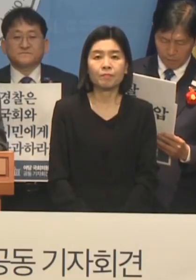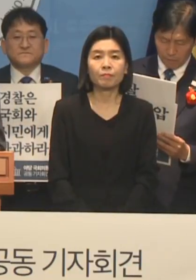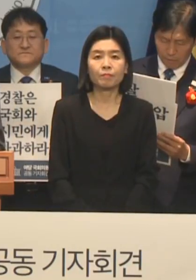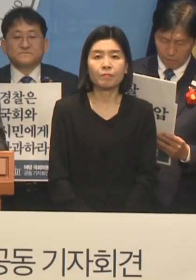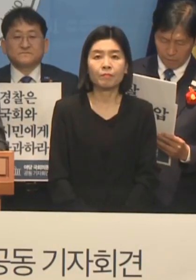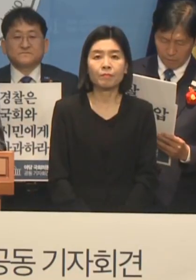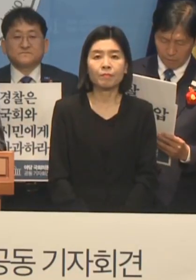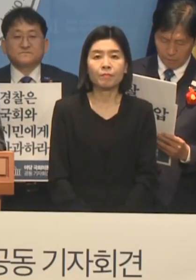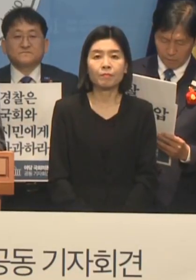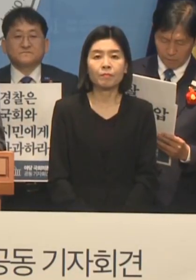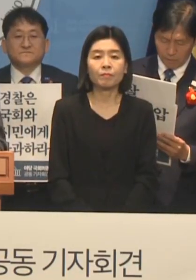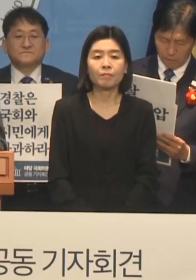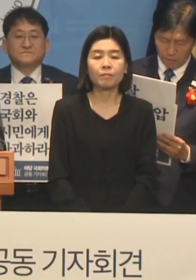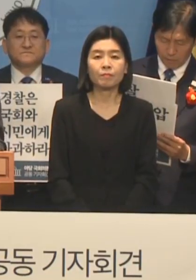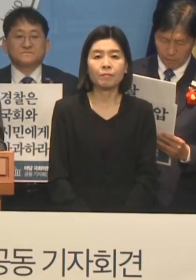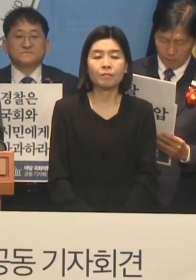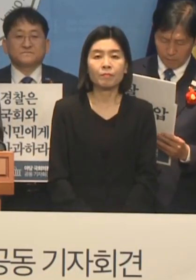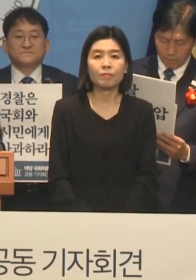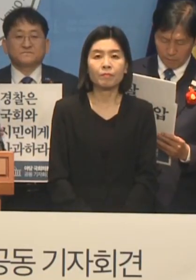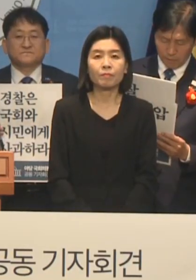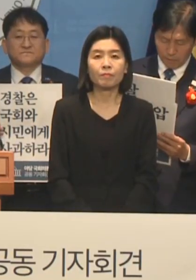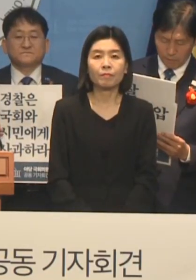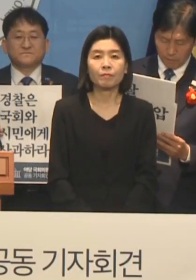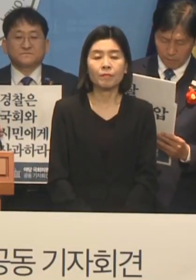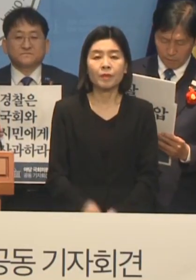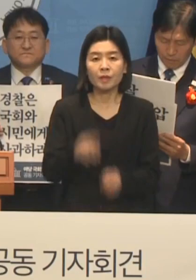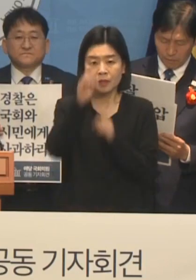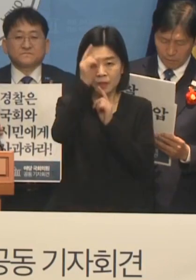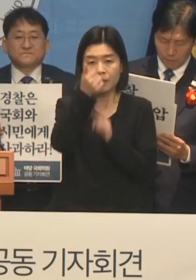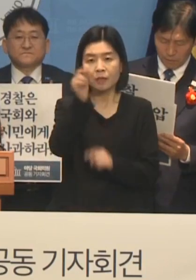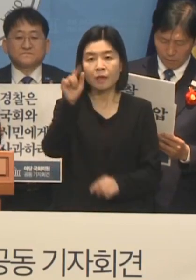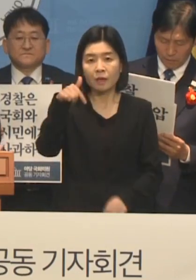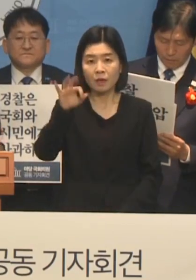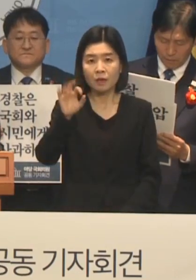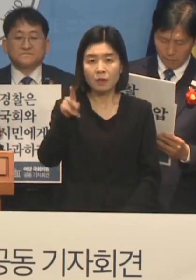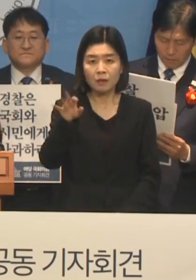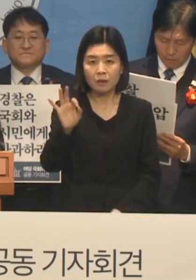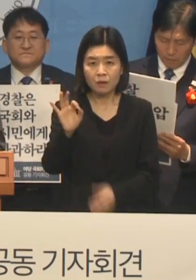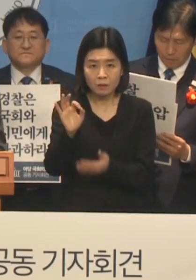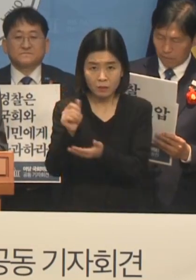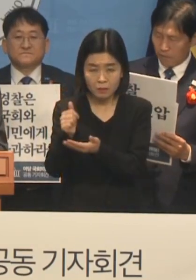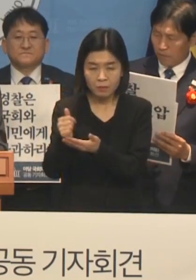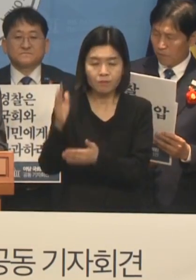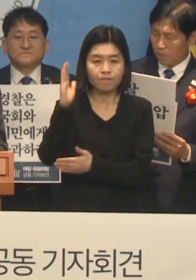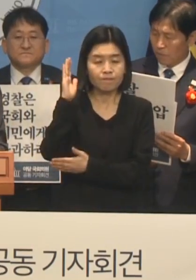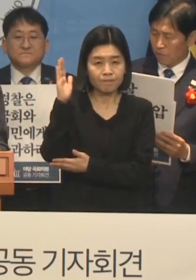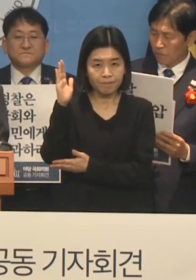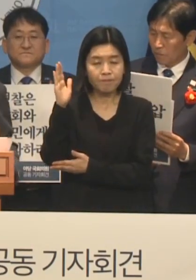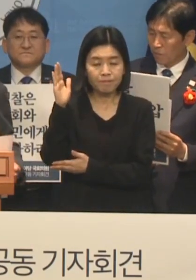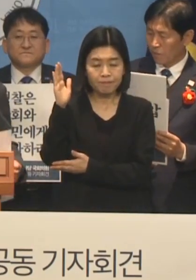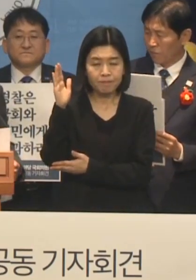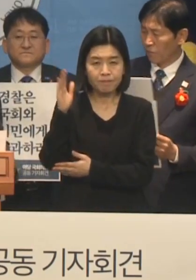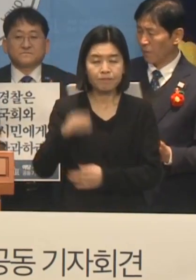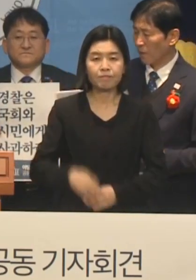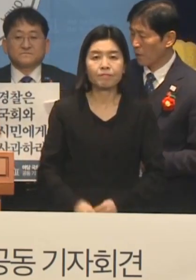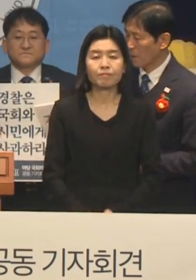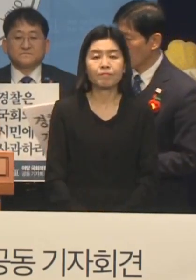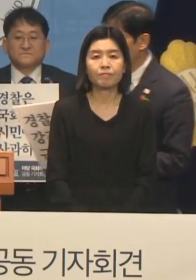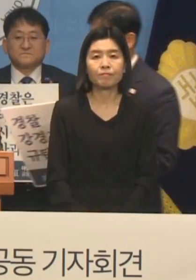예, 먼저 우리 이하경 부의장님 우리 모두 발언 듣고 발언 이어가도록 하겠습니다.